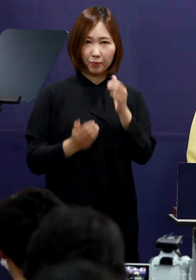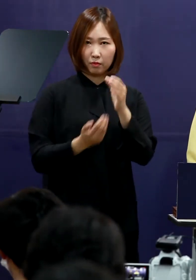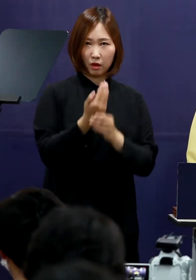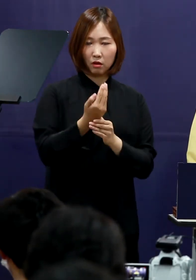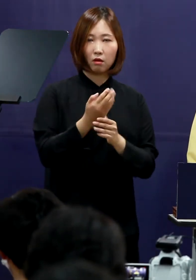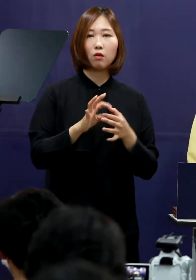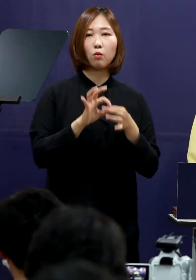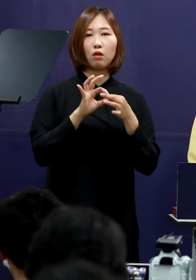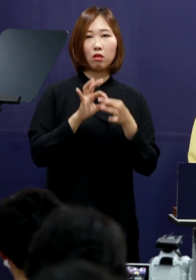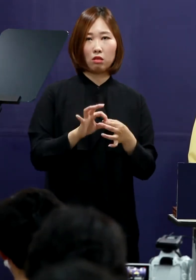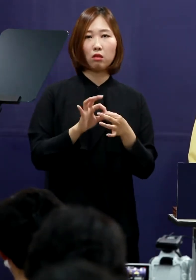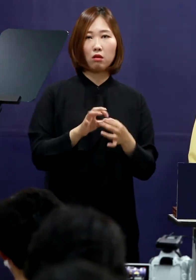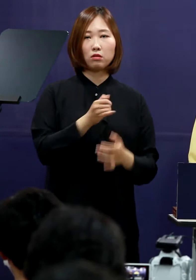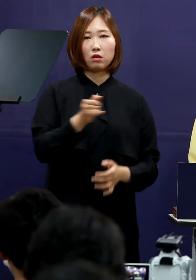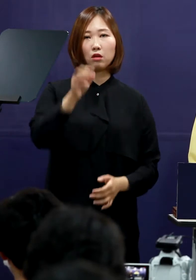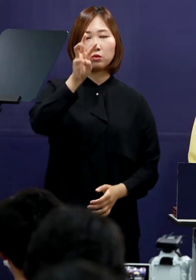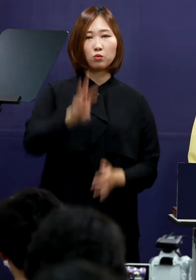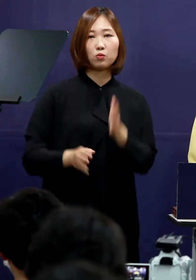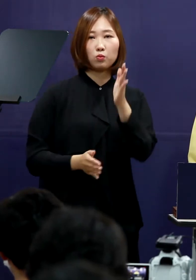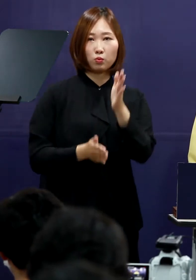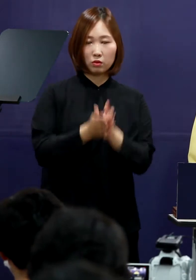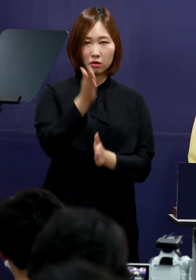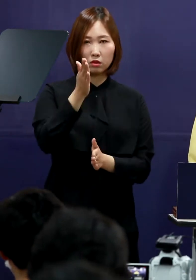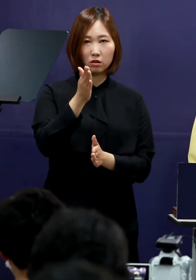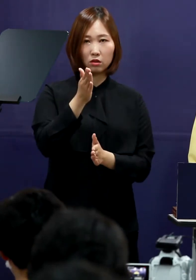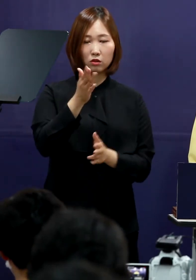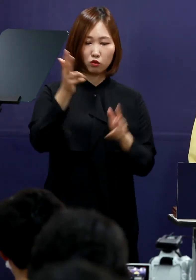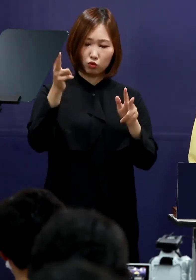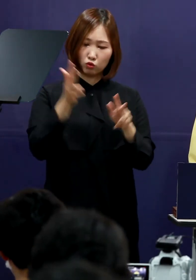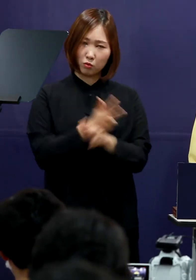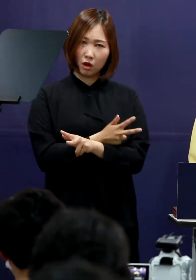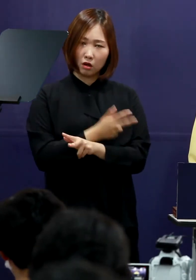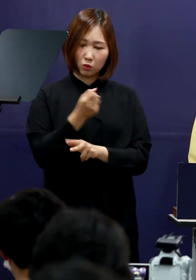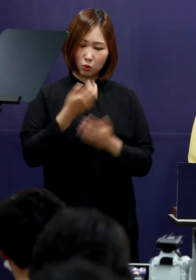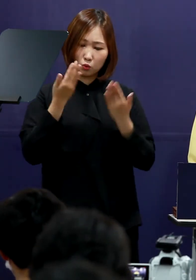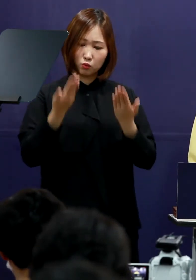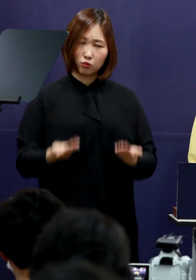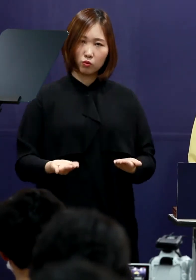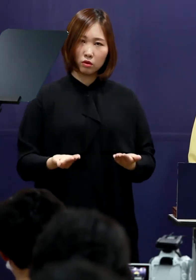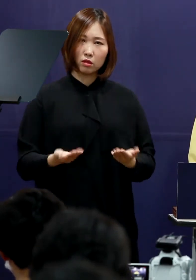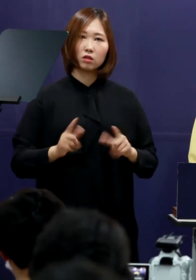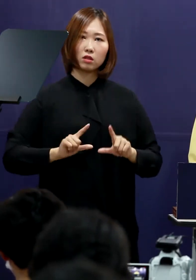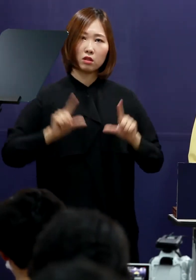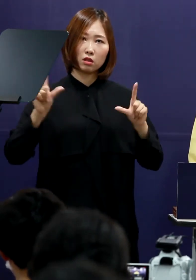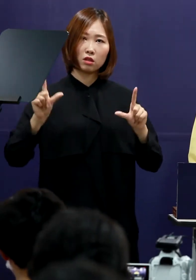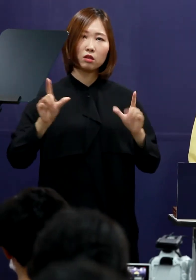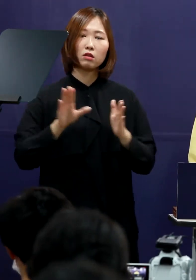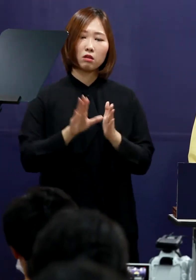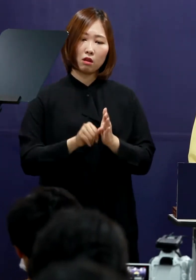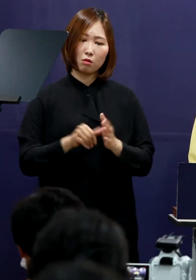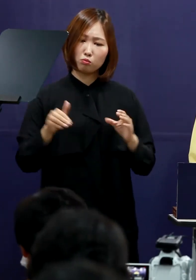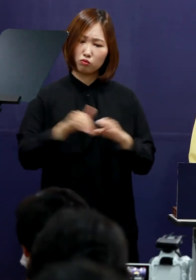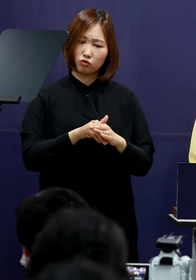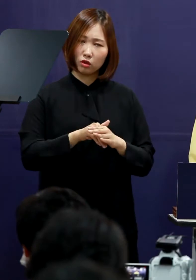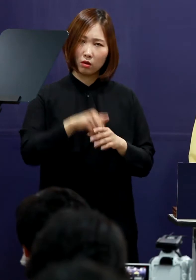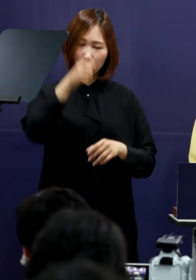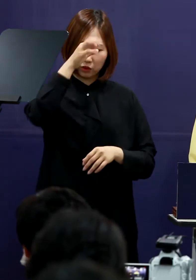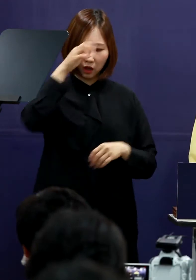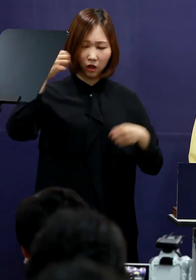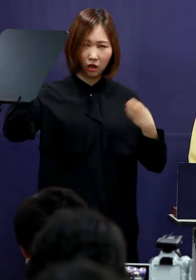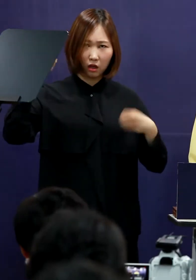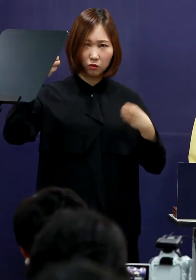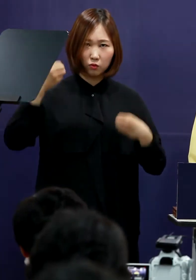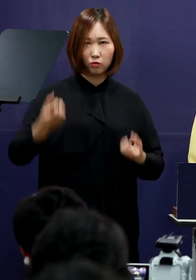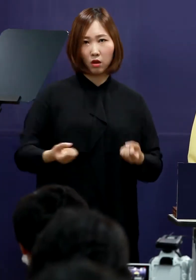관련해서 우리 시에도 주말이나 또 휴일 중에 또 문화예술행사 일정 등이